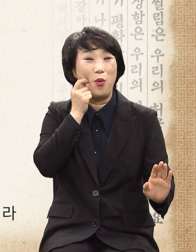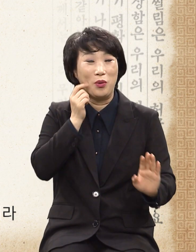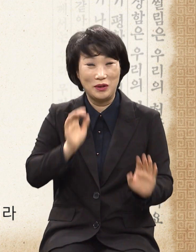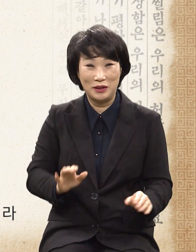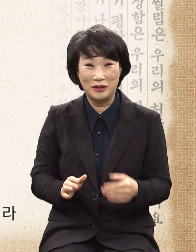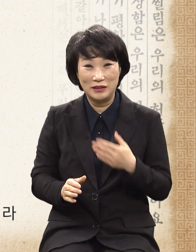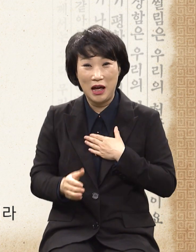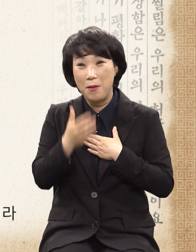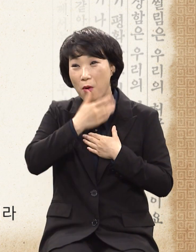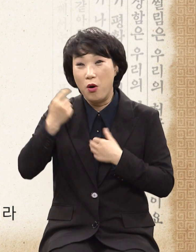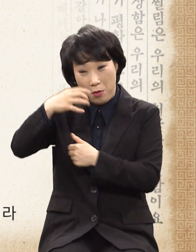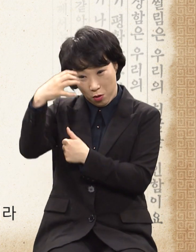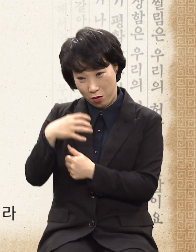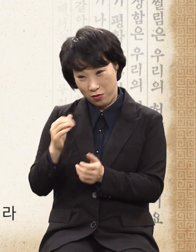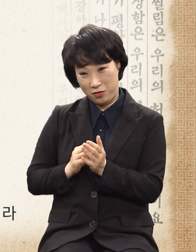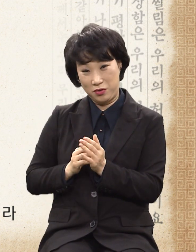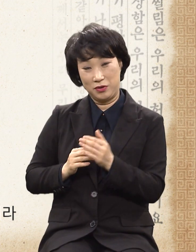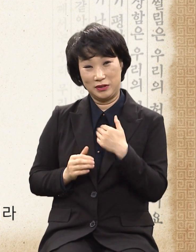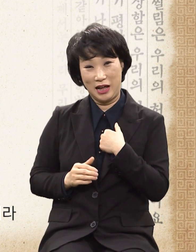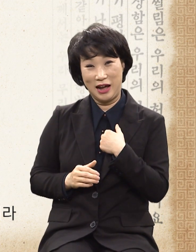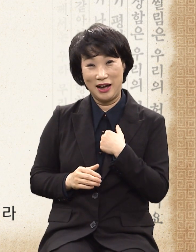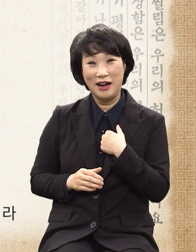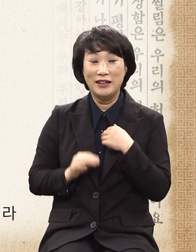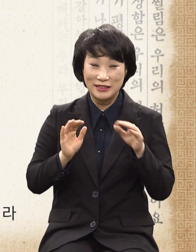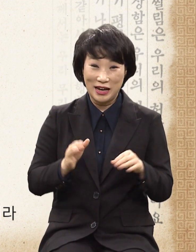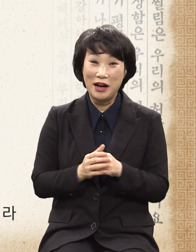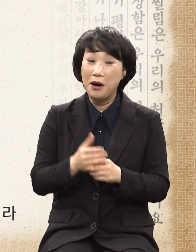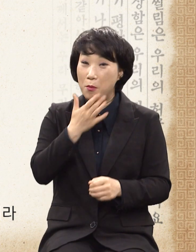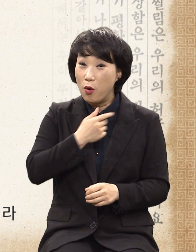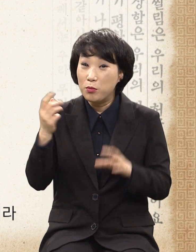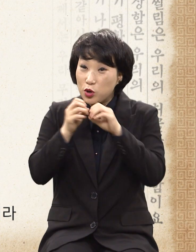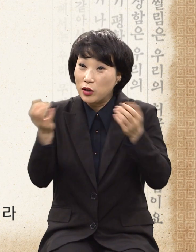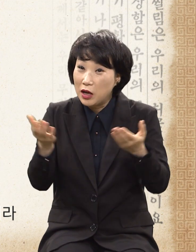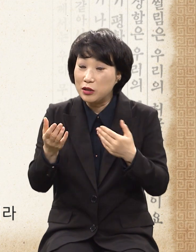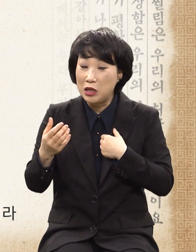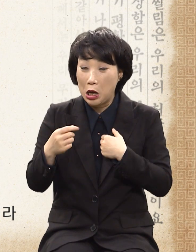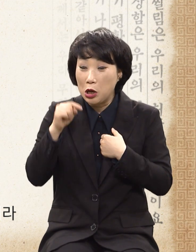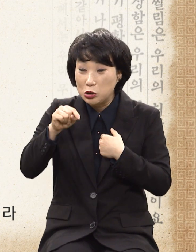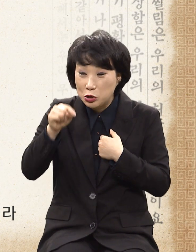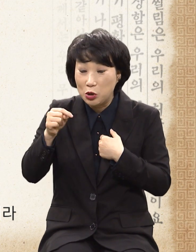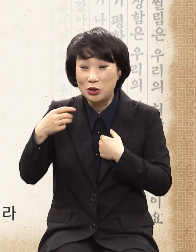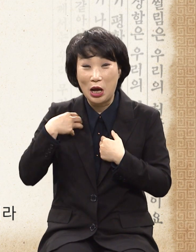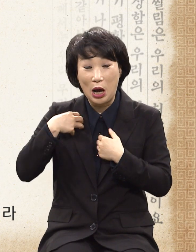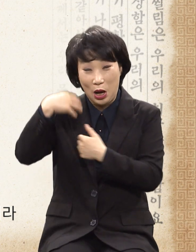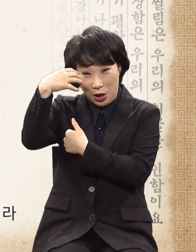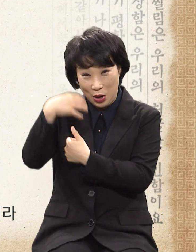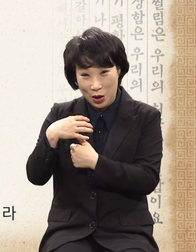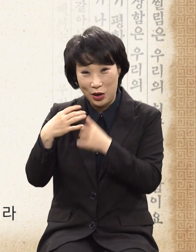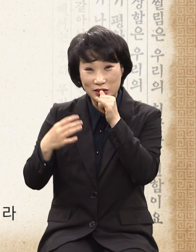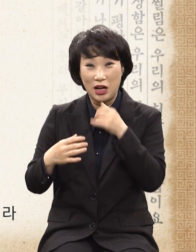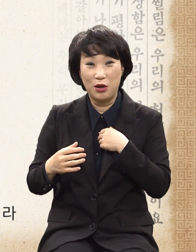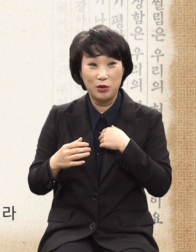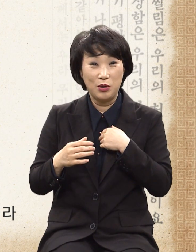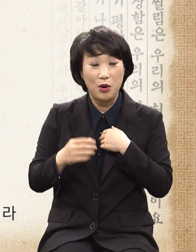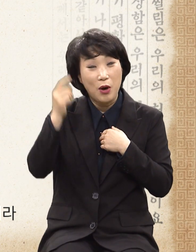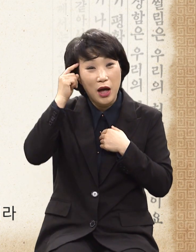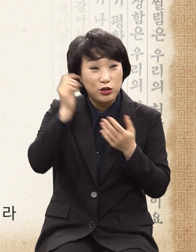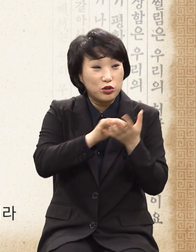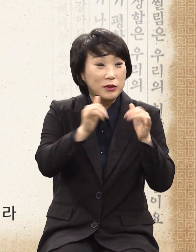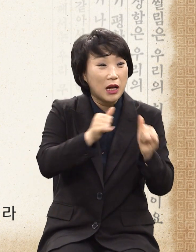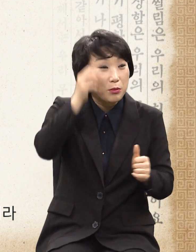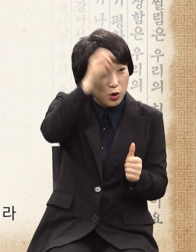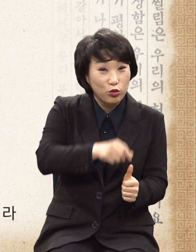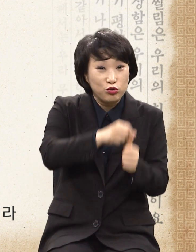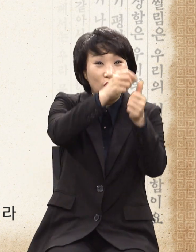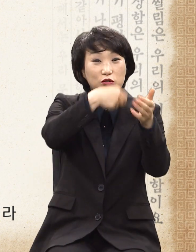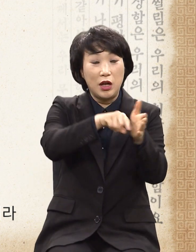아주 복음에 결박당해서 아주 그 복음을 전하는 일에 거기에 결박당해서 많은 사람을 얻고자 하기